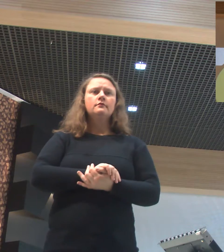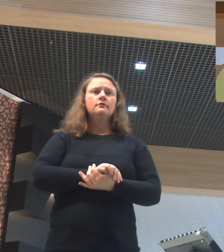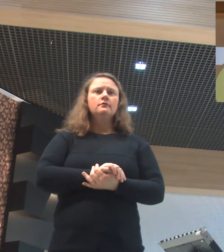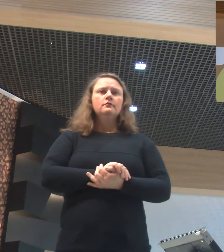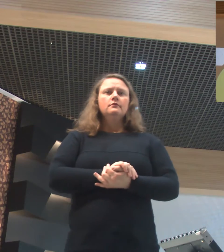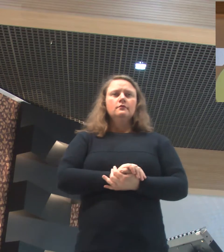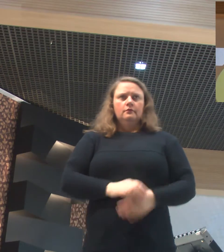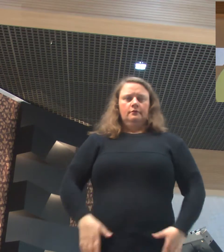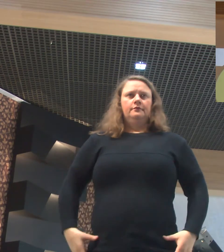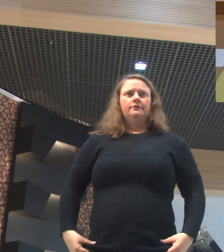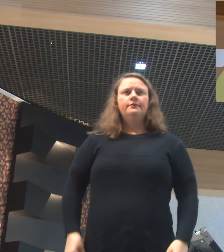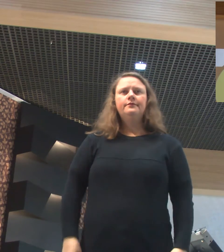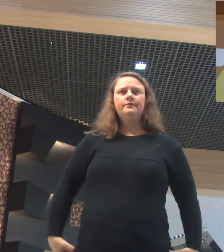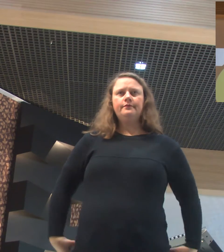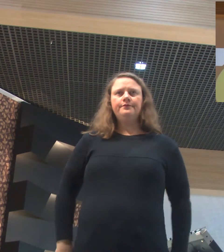Gente,